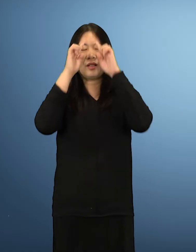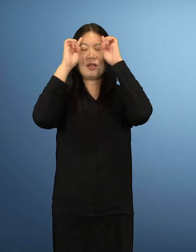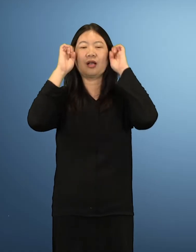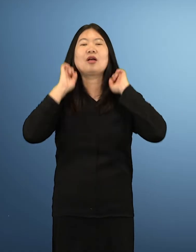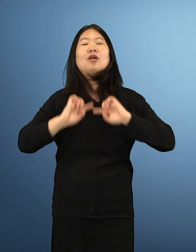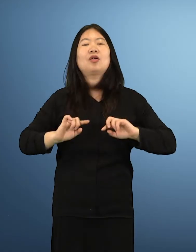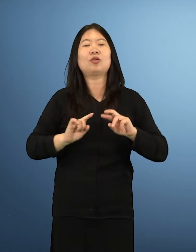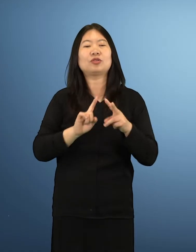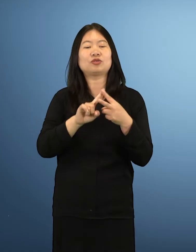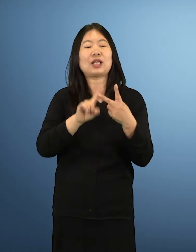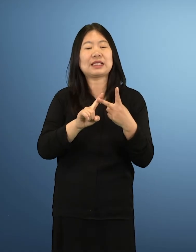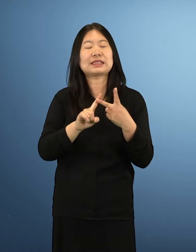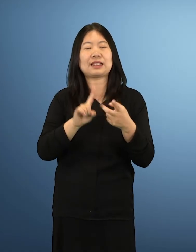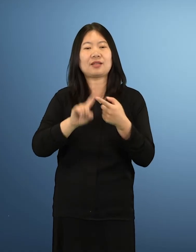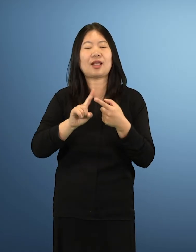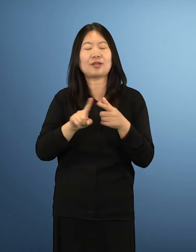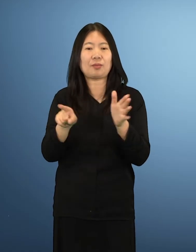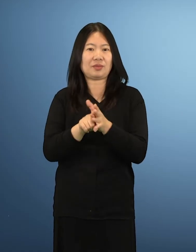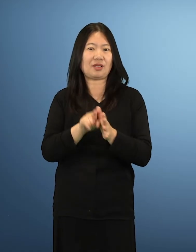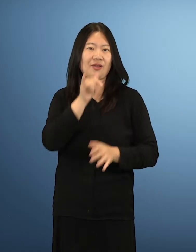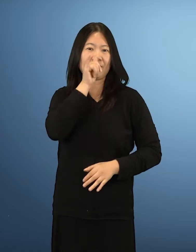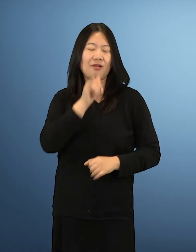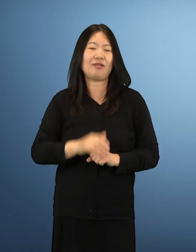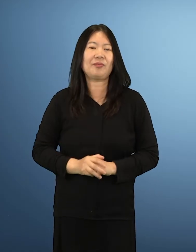우리는 두 가지 사실을 믿습니다.